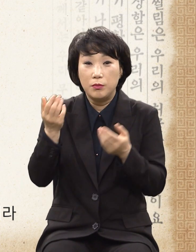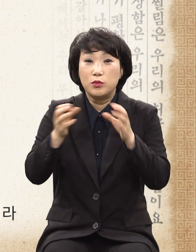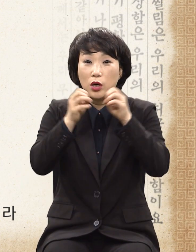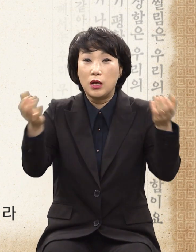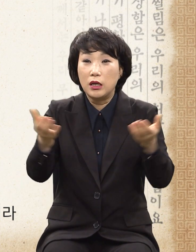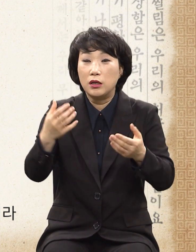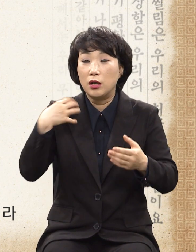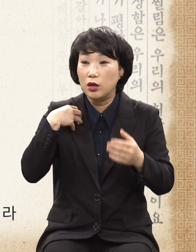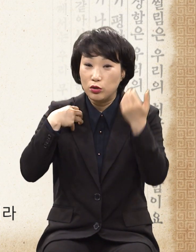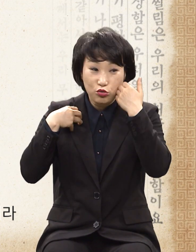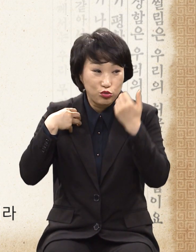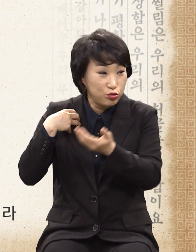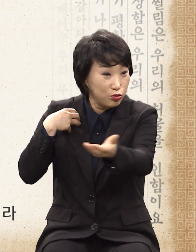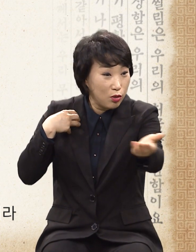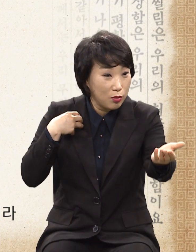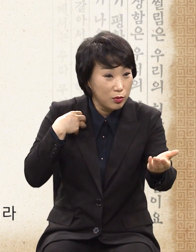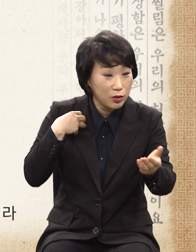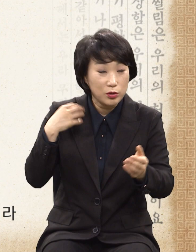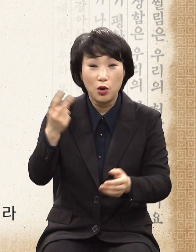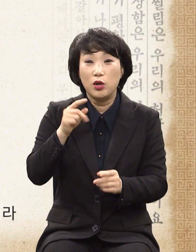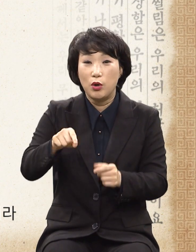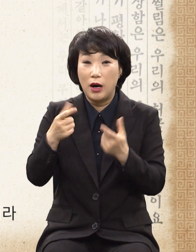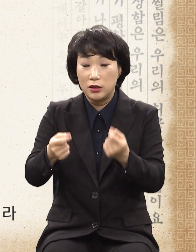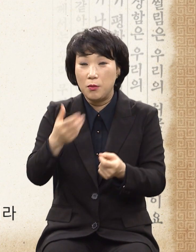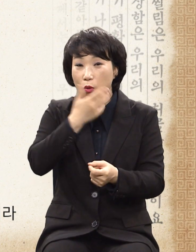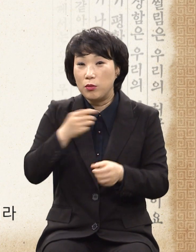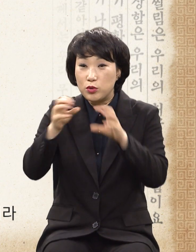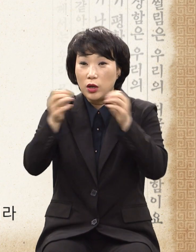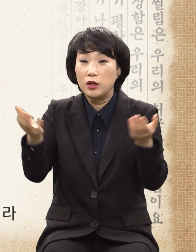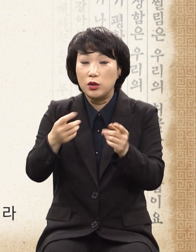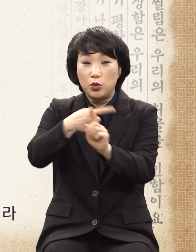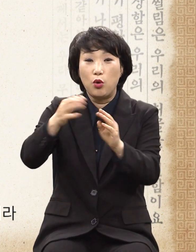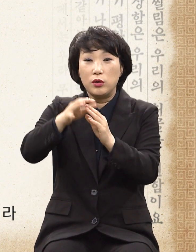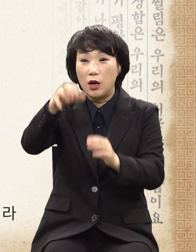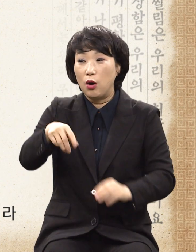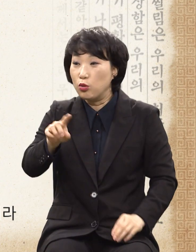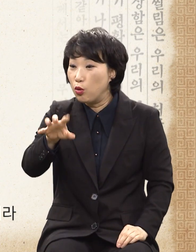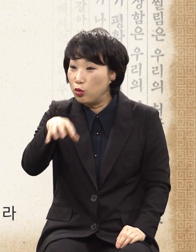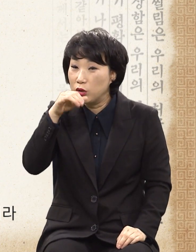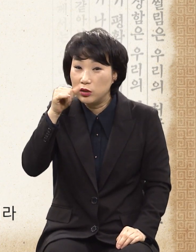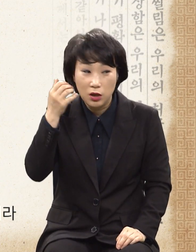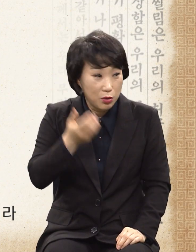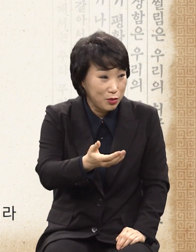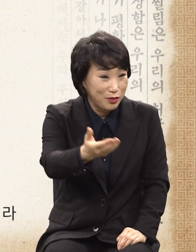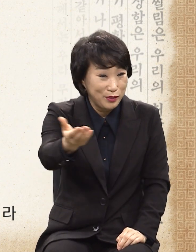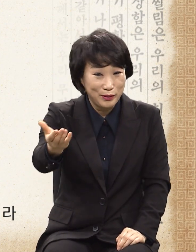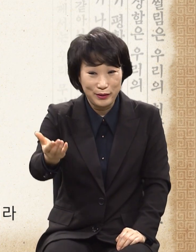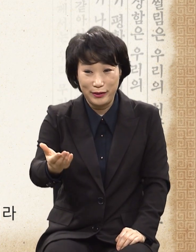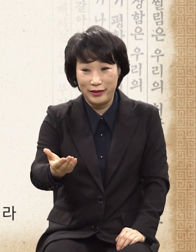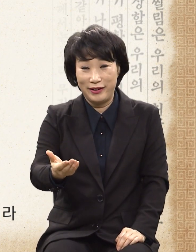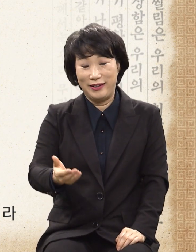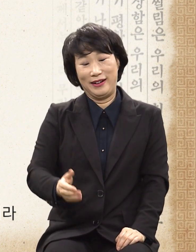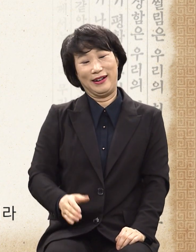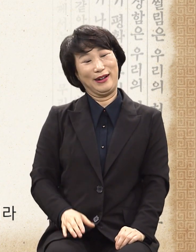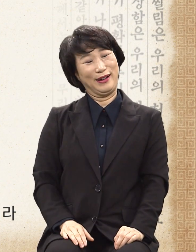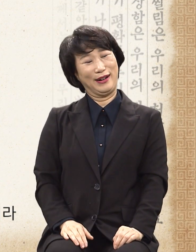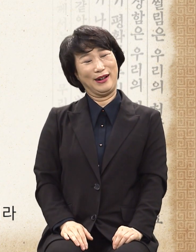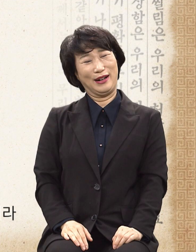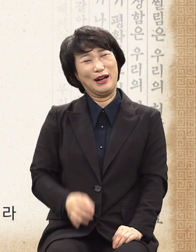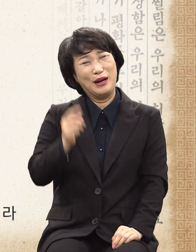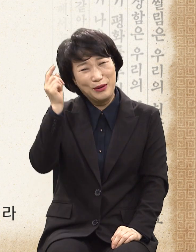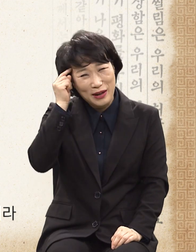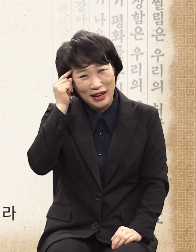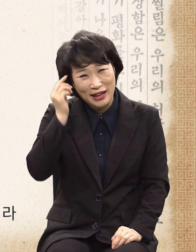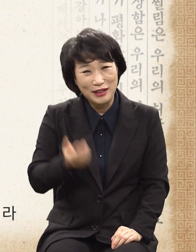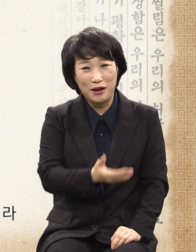하는 사람들이 어디 있으며 교회들이 어디 있느냐 이 말입니다. 응? 예, 어찌